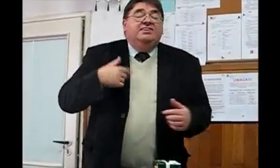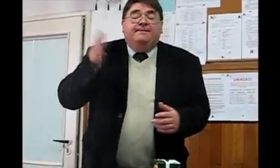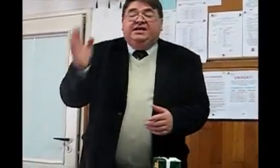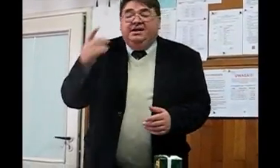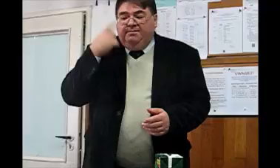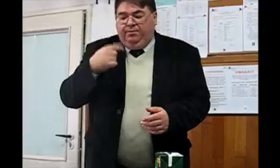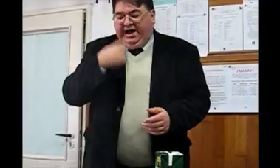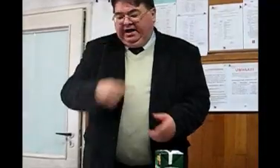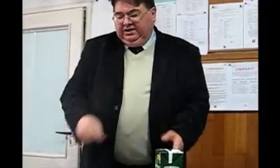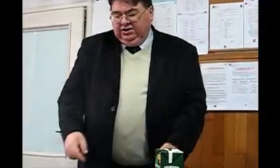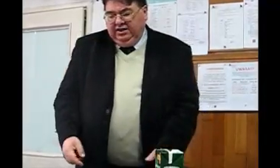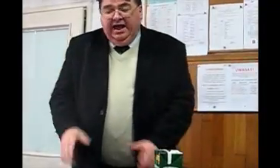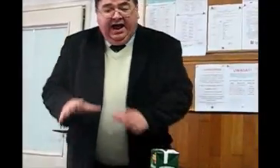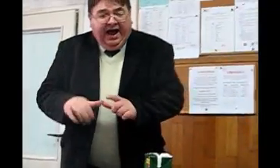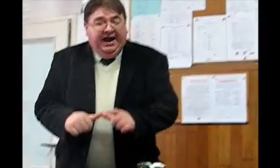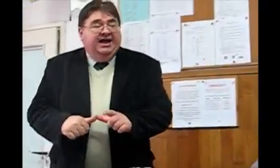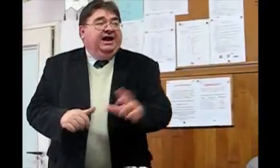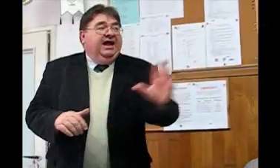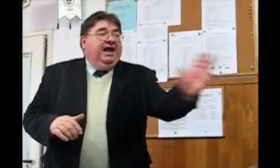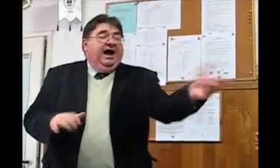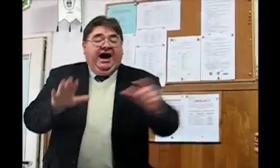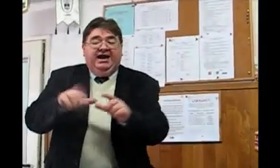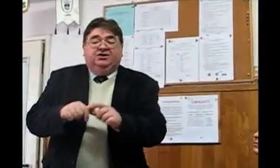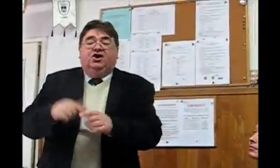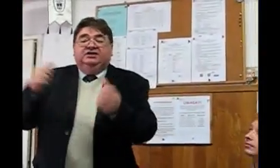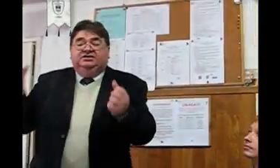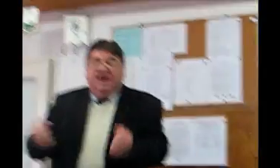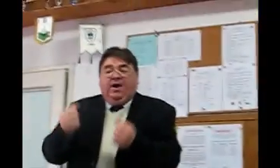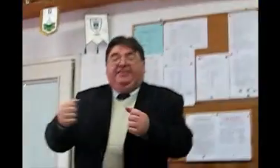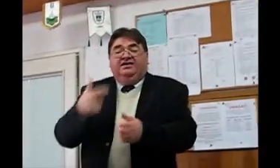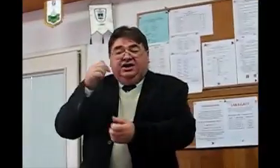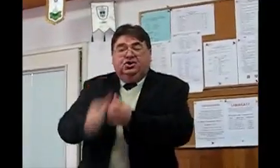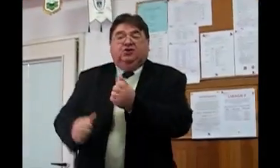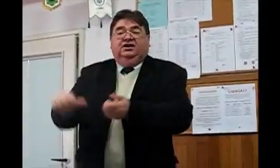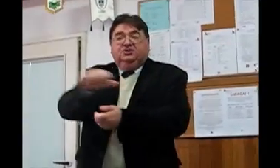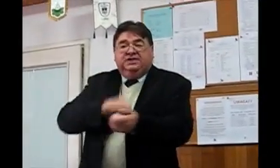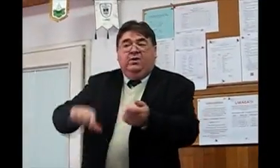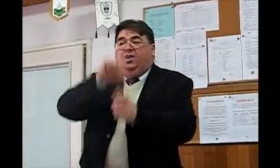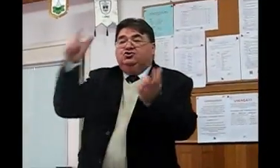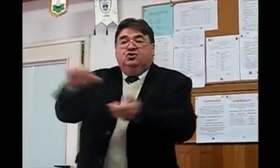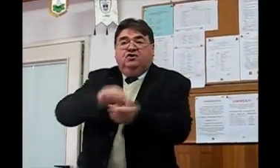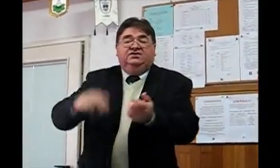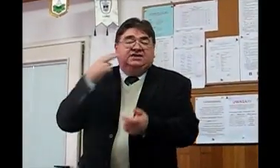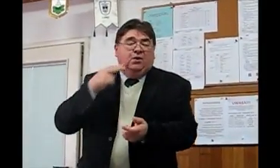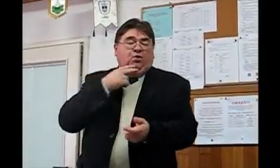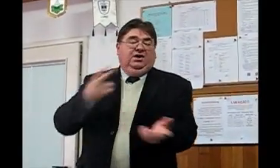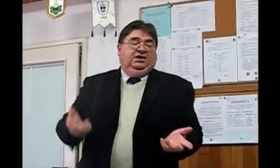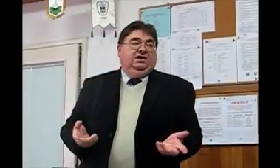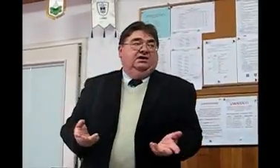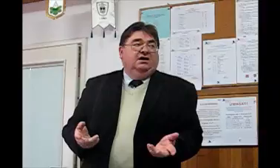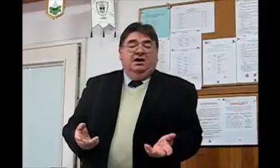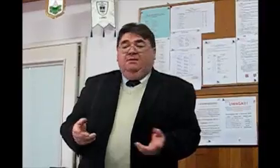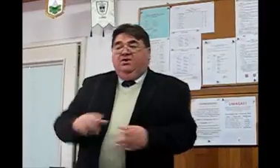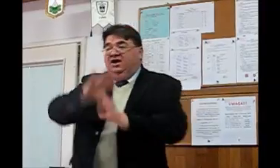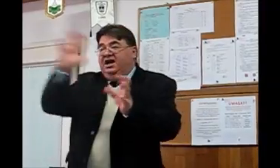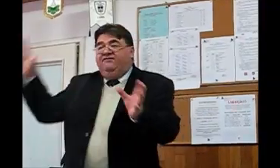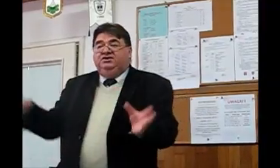Nie będziemy płakać, ale to jest działanie na szkodę całego środowiska. Bo jeżeli ty